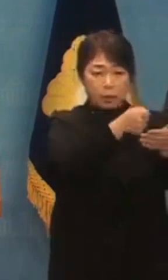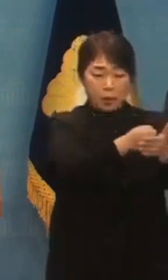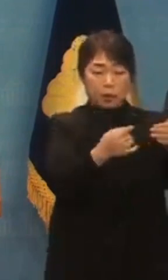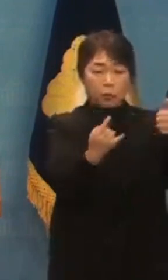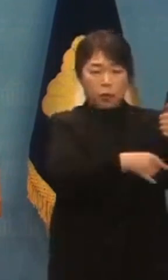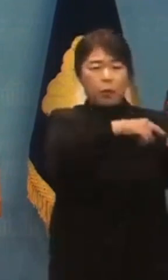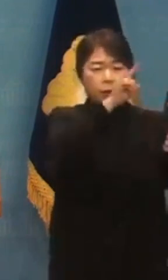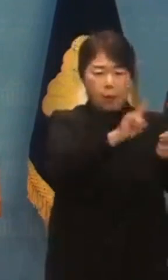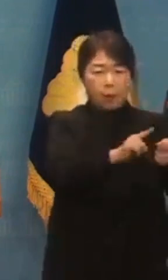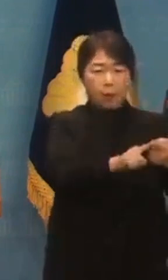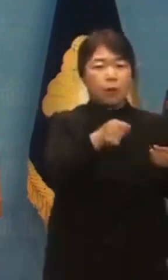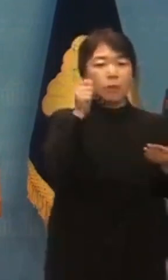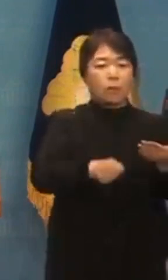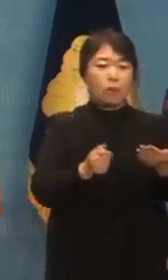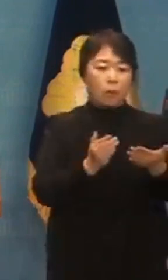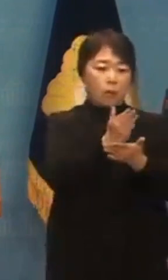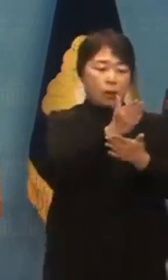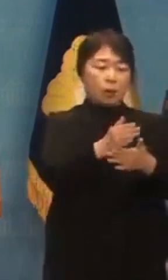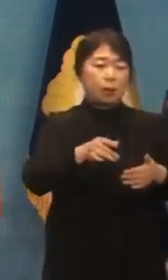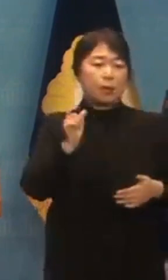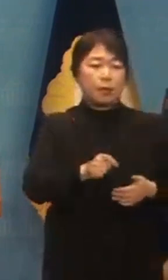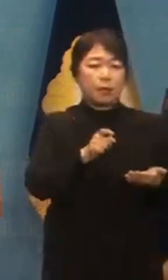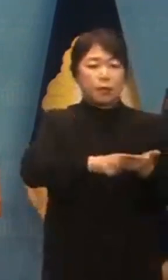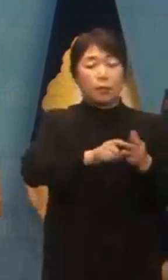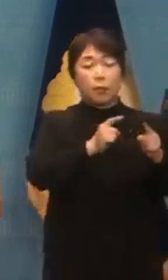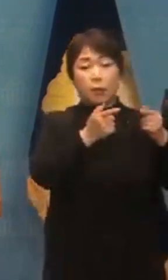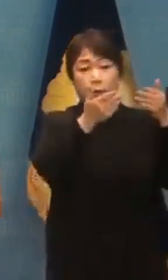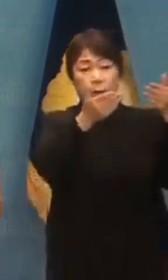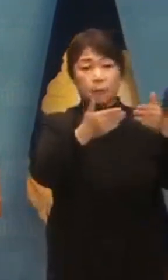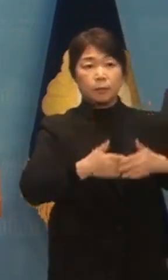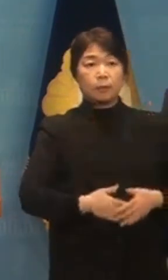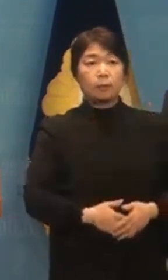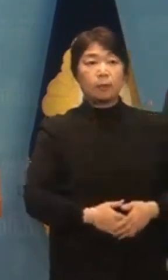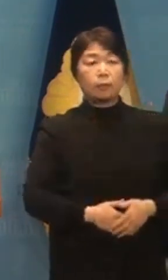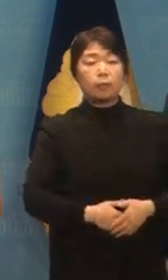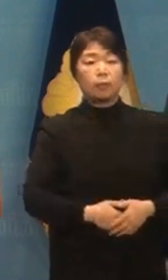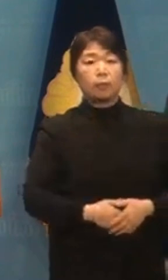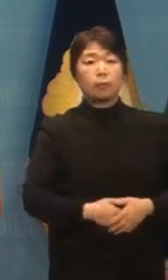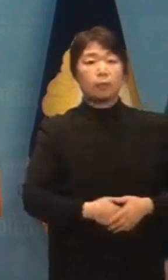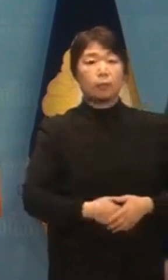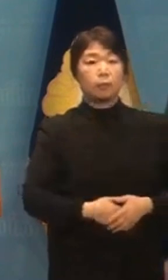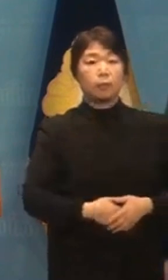획정위원회 획정안 원안 통과를 강력 촉구한다.